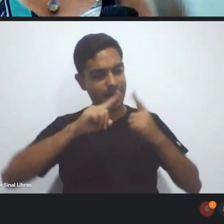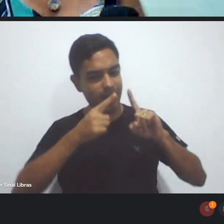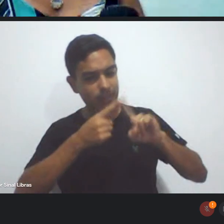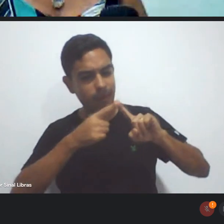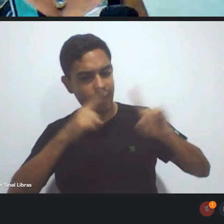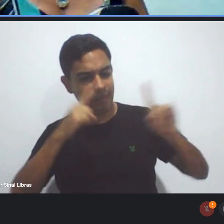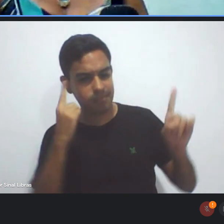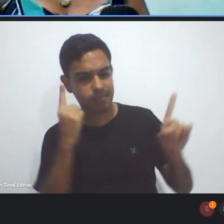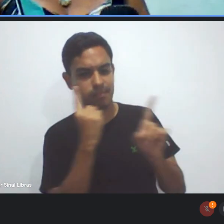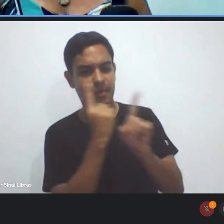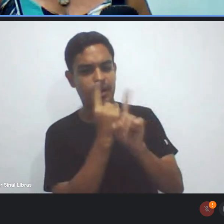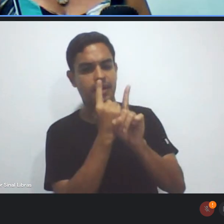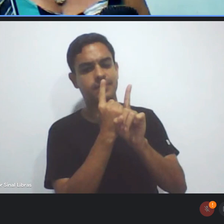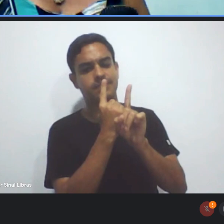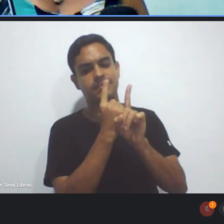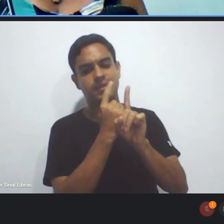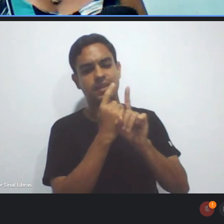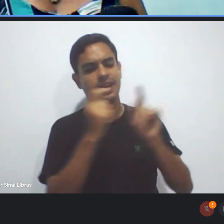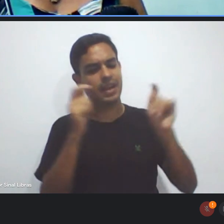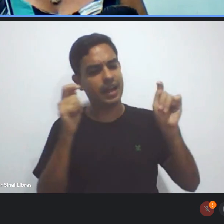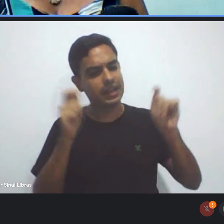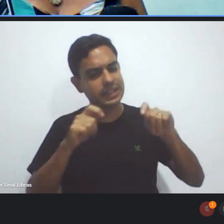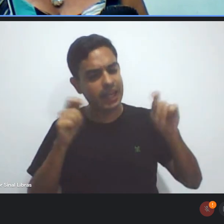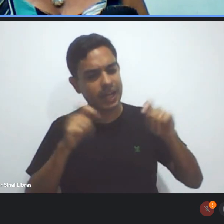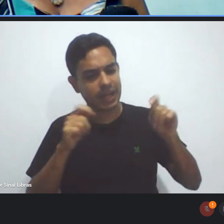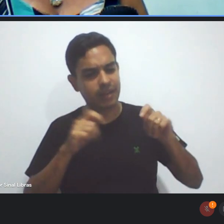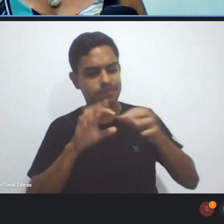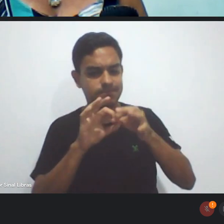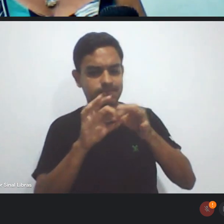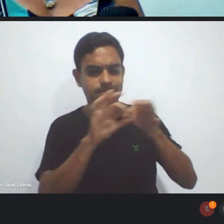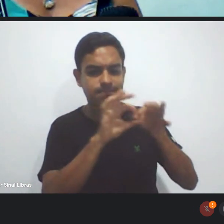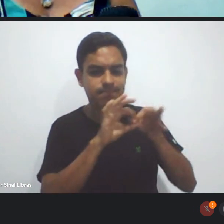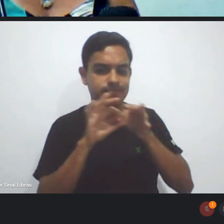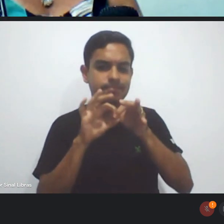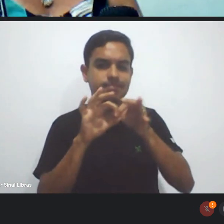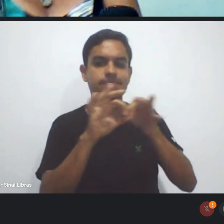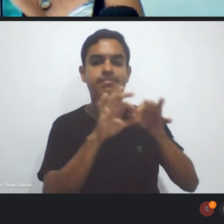vai ficando cada vez mais encantada com o processo de viver.